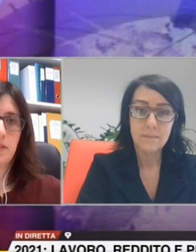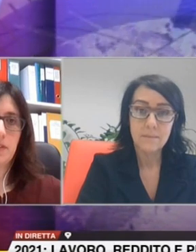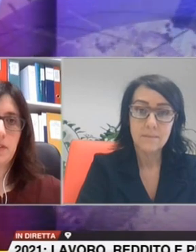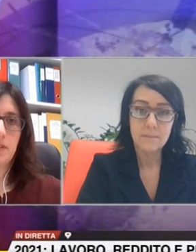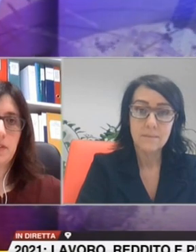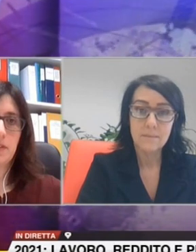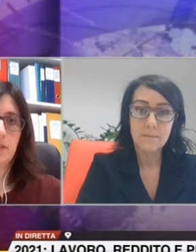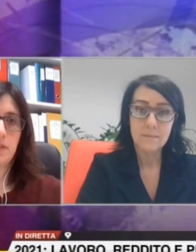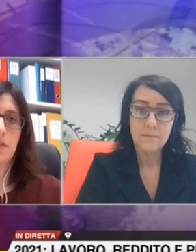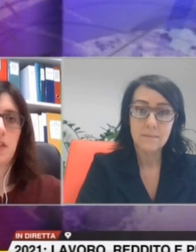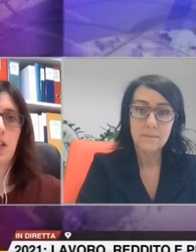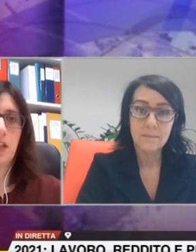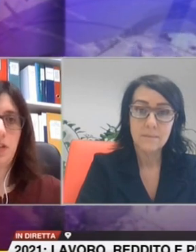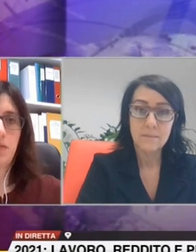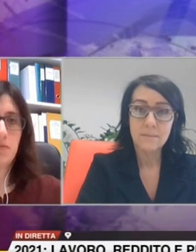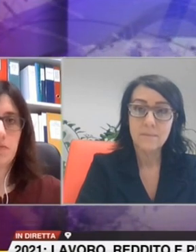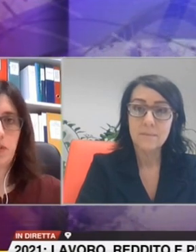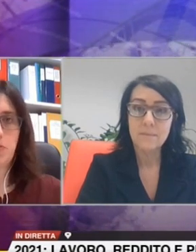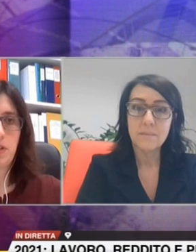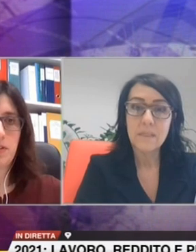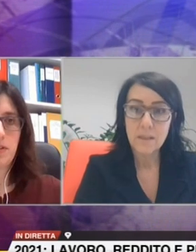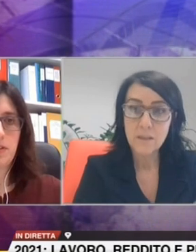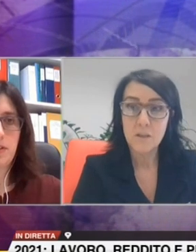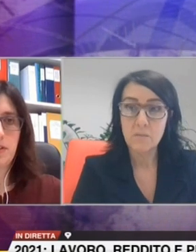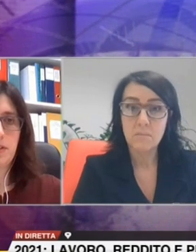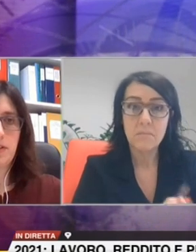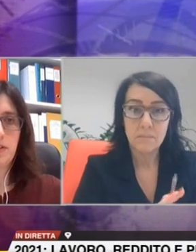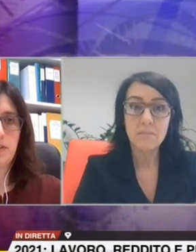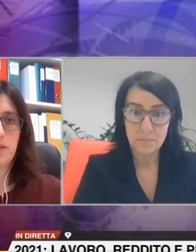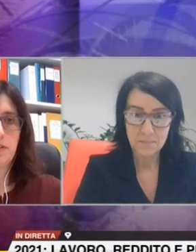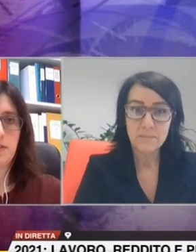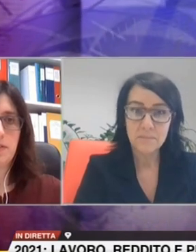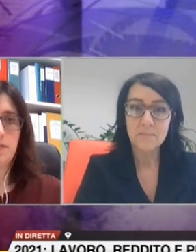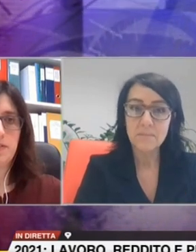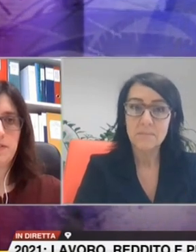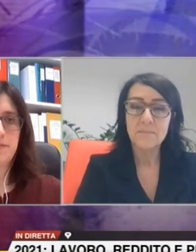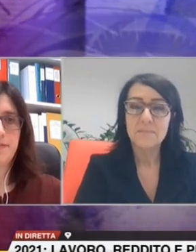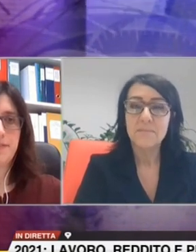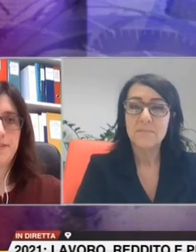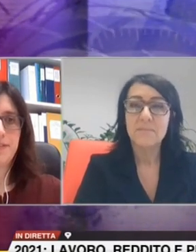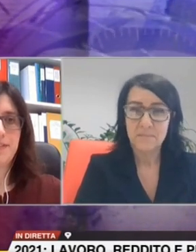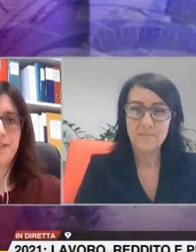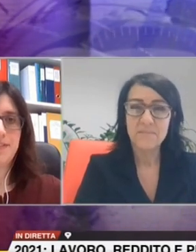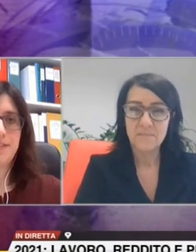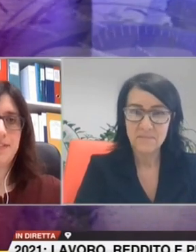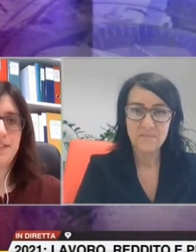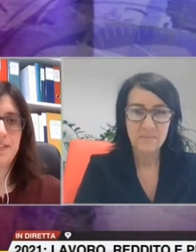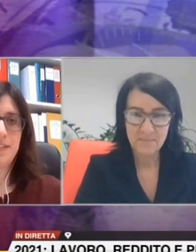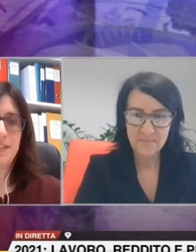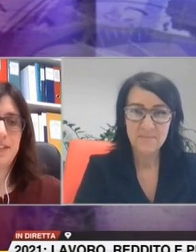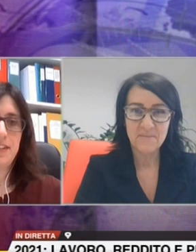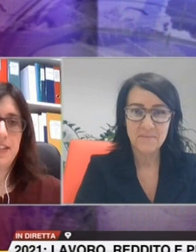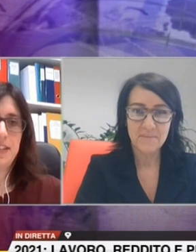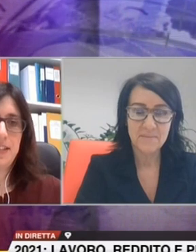Mi sentite? Sì, io sì. Sì. Ah, perfetto, perfetto, non li sentivo più, perfetto. Allora, la prima domanda a